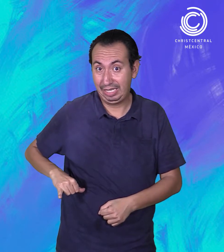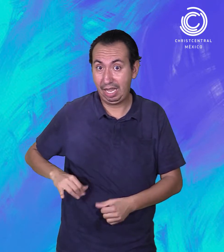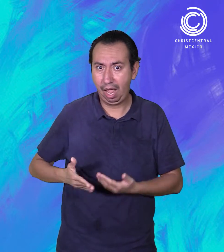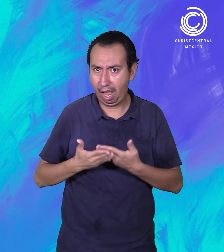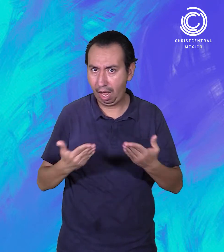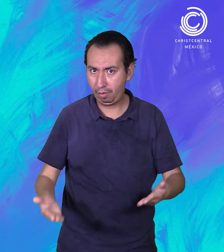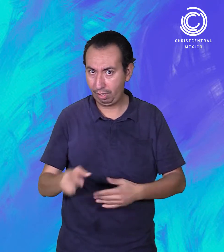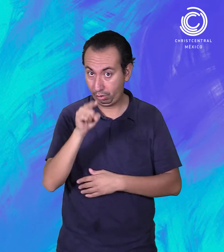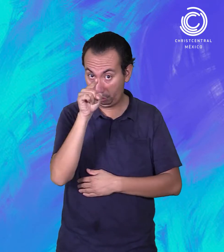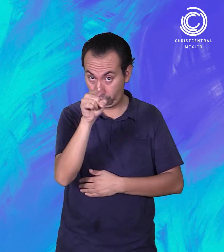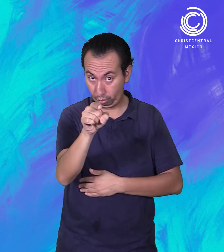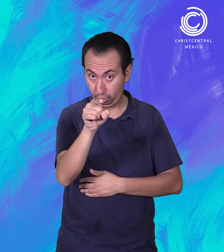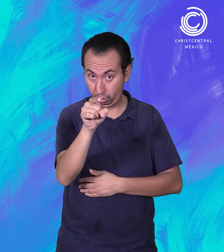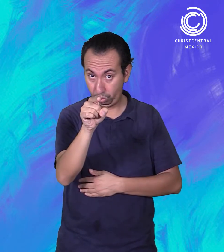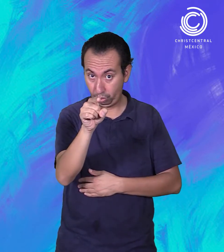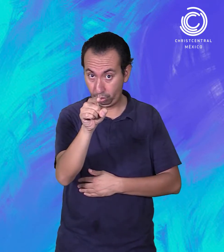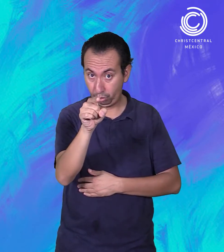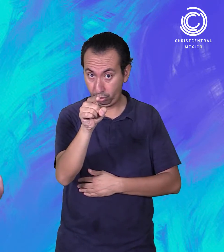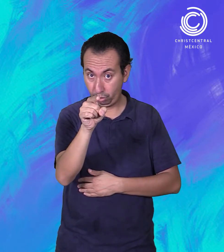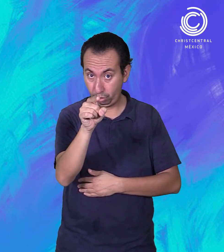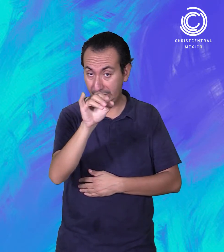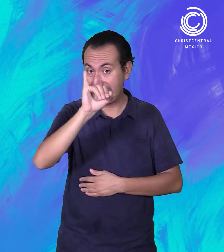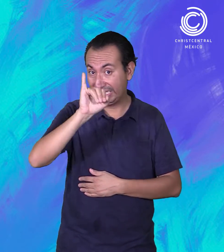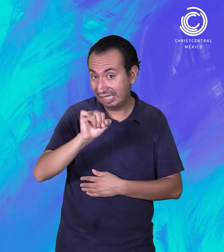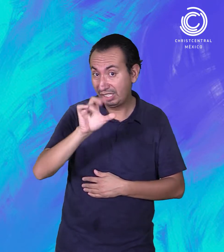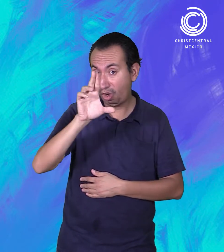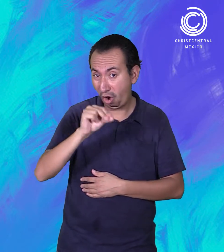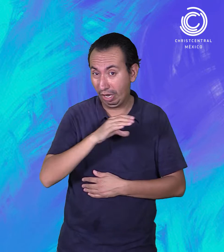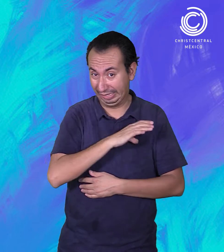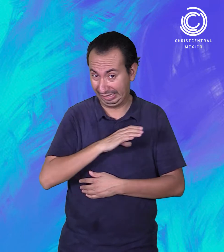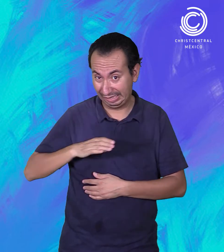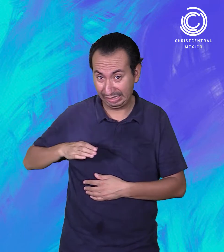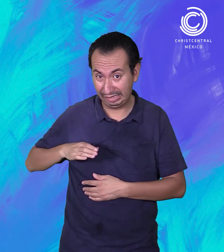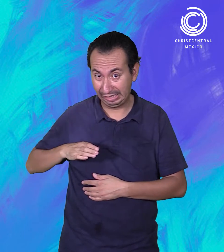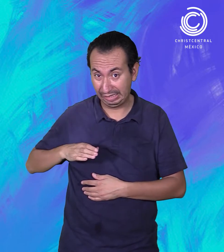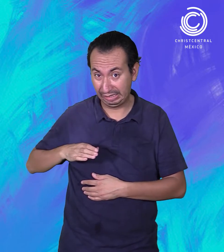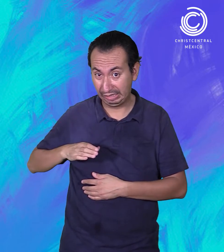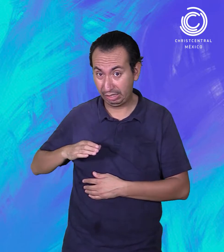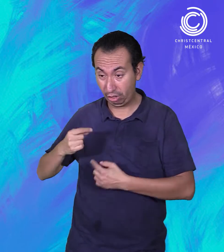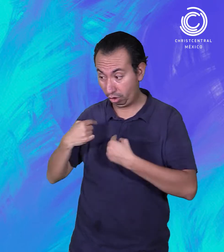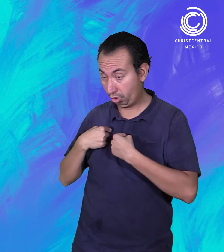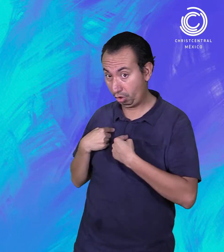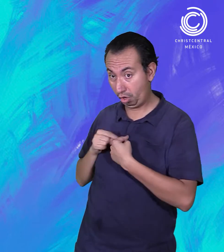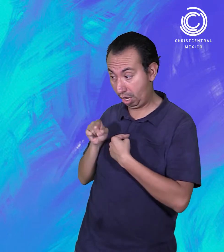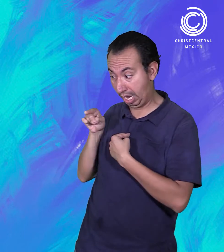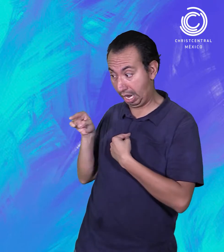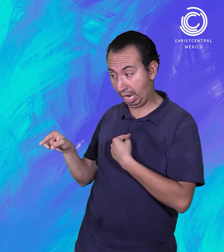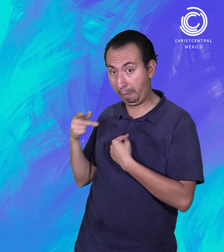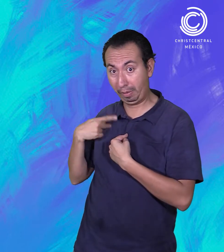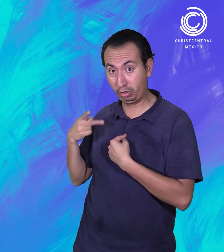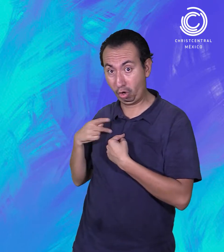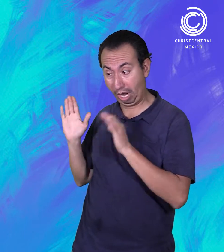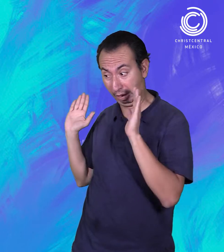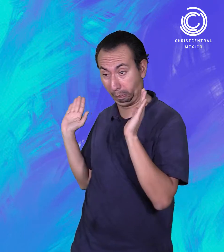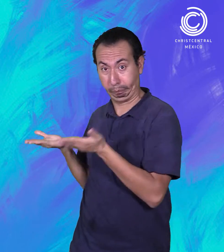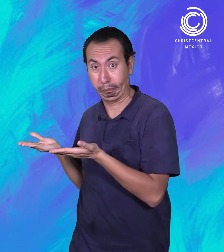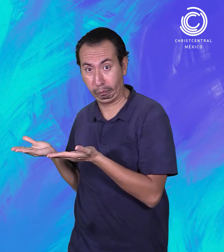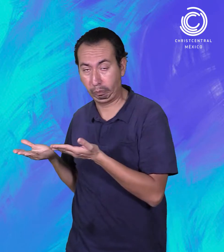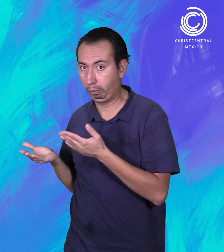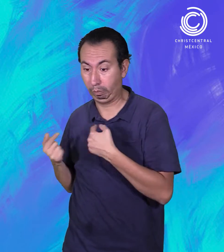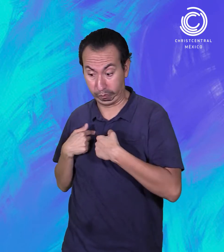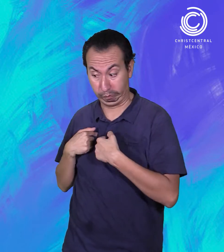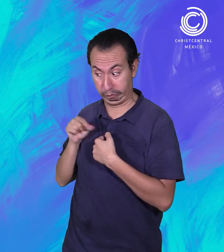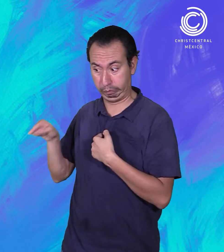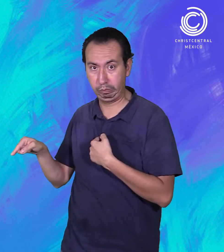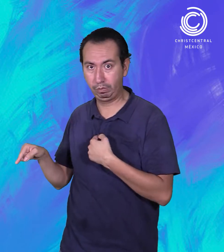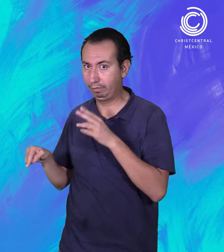capaz, seamos creyentes o no, de cambiar a nadie. Ninguno de nosotros es convencer a nadie de su